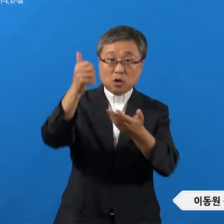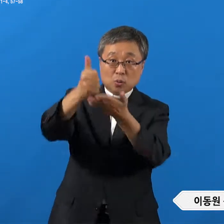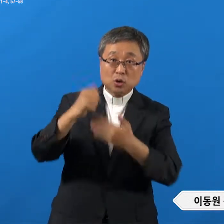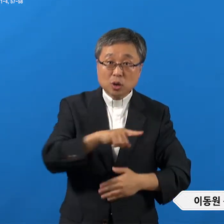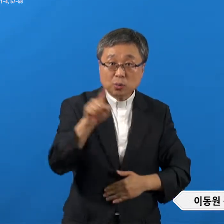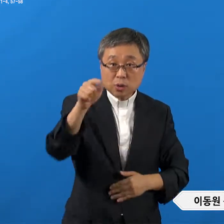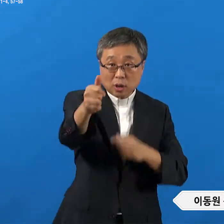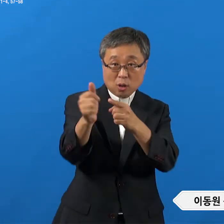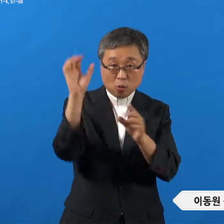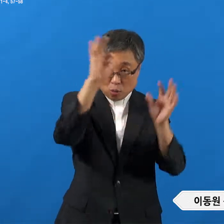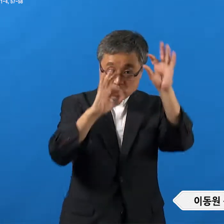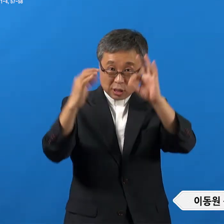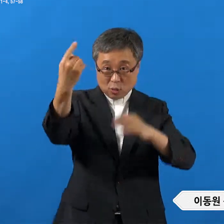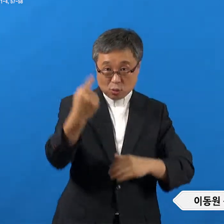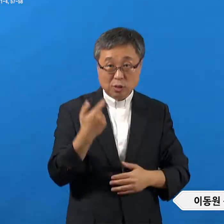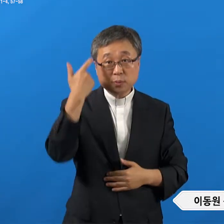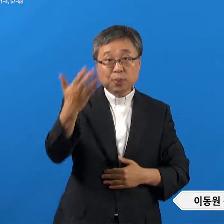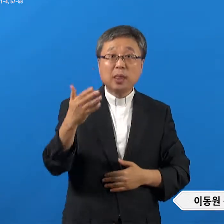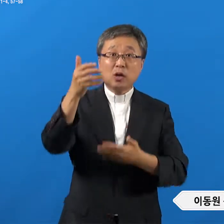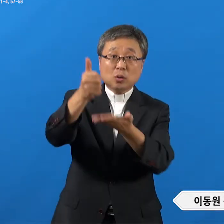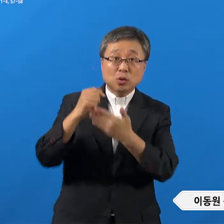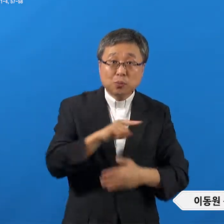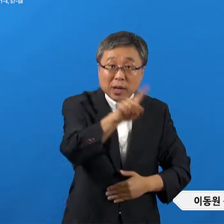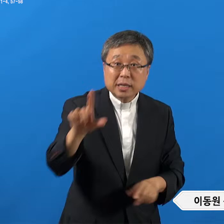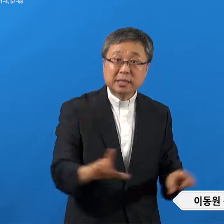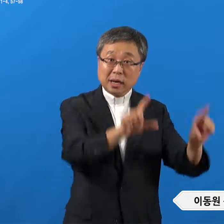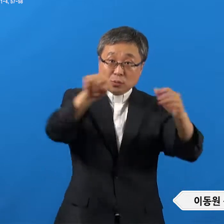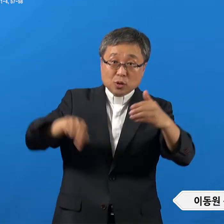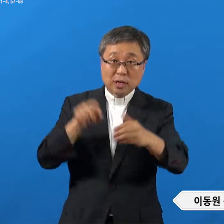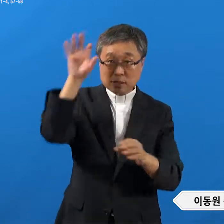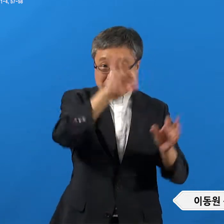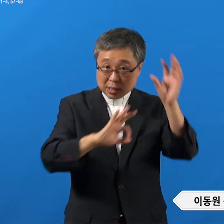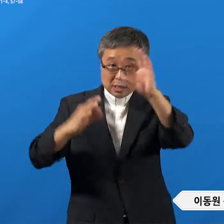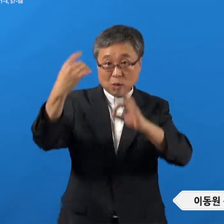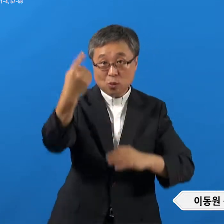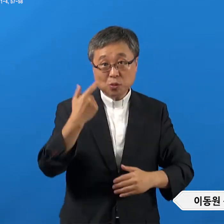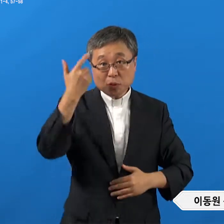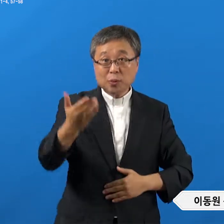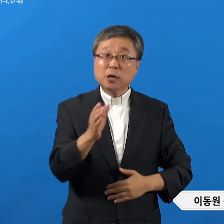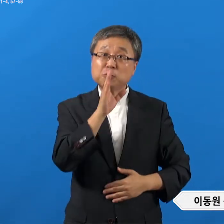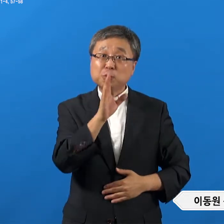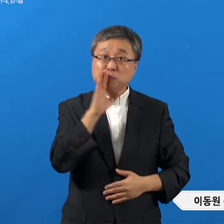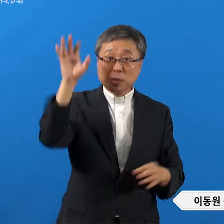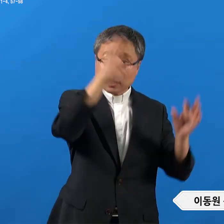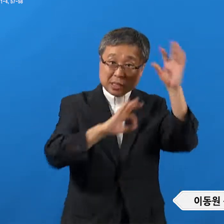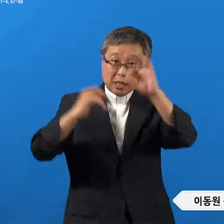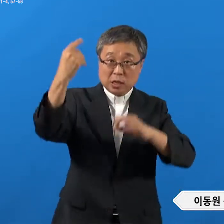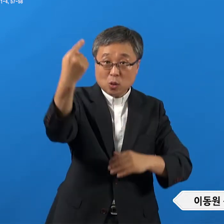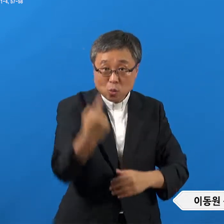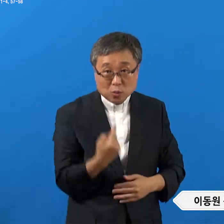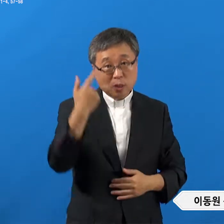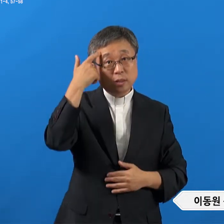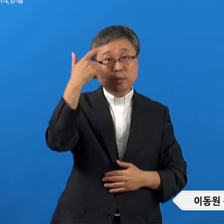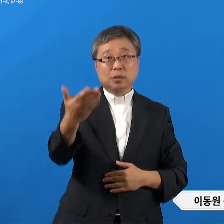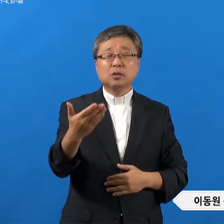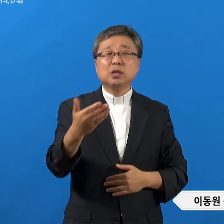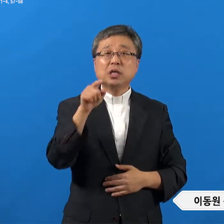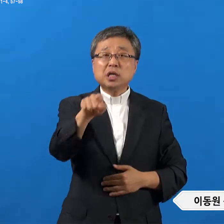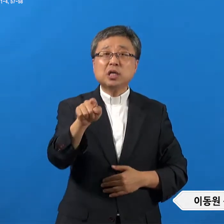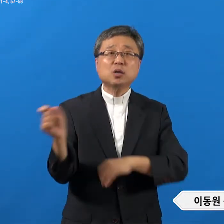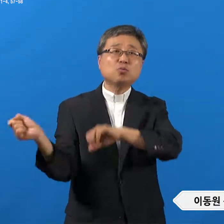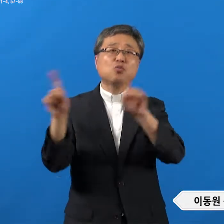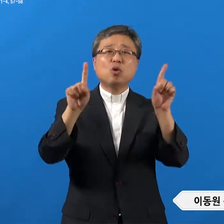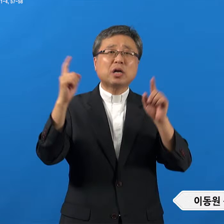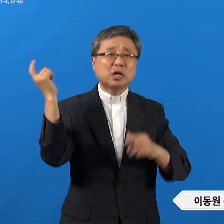여러분에게 오셨습니까? 그분이 여러분의 삶 속에 찾아오셨습니까? 정말 찾아오셨습니까? 이